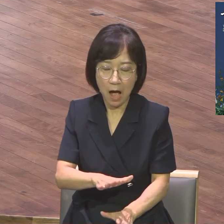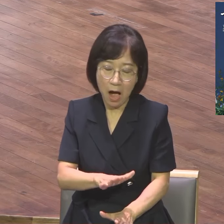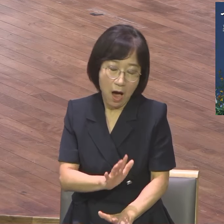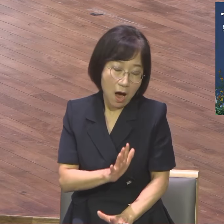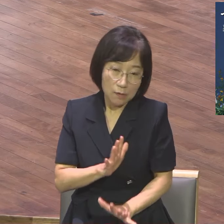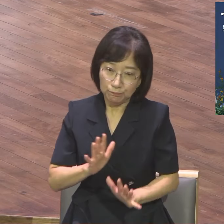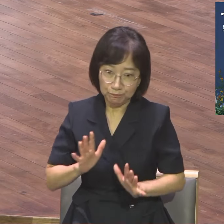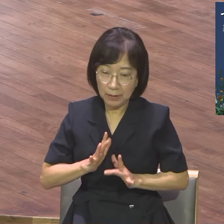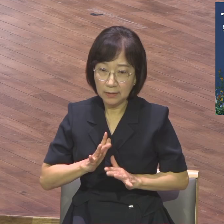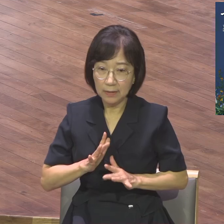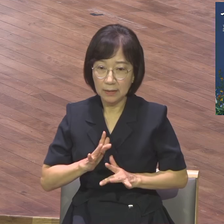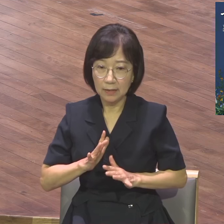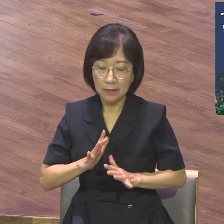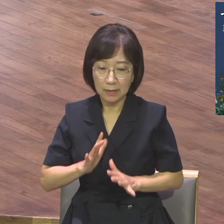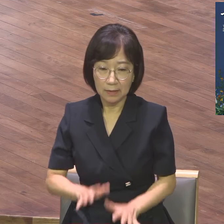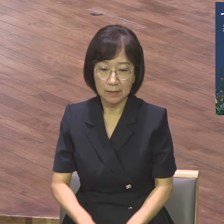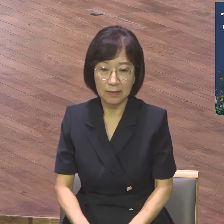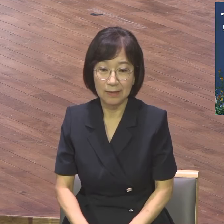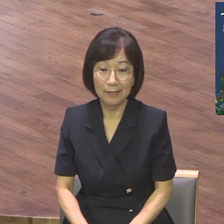끔찍한 상황을 초래한